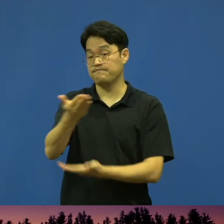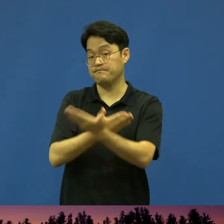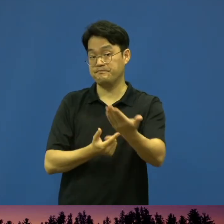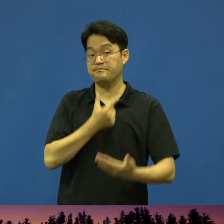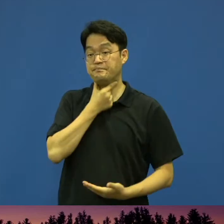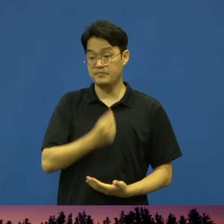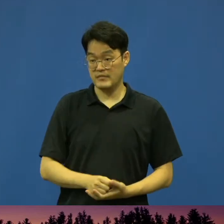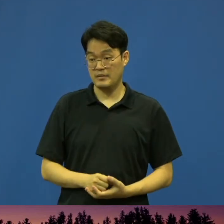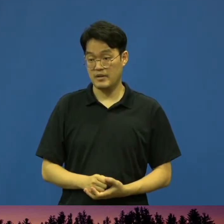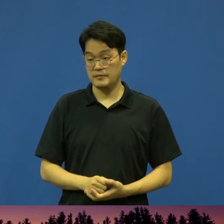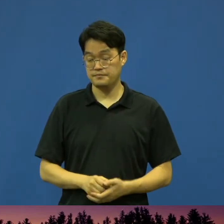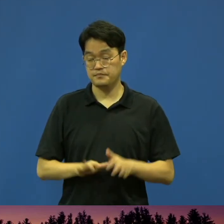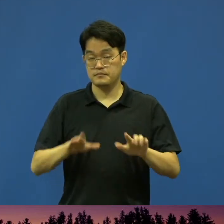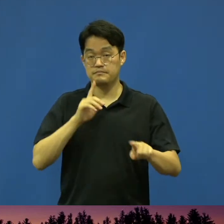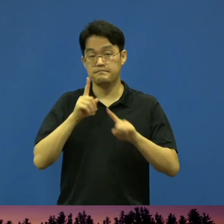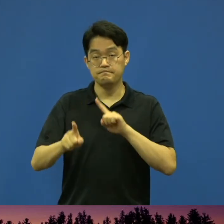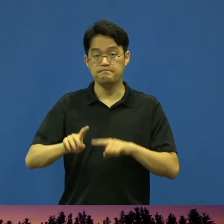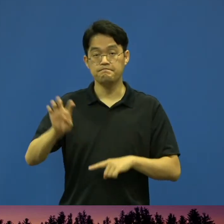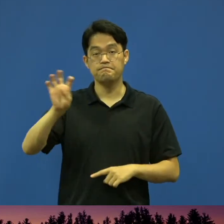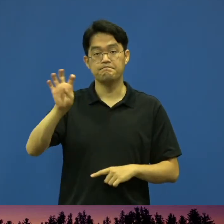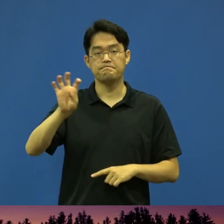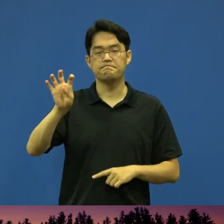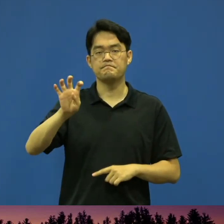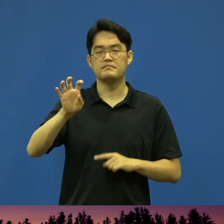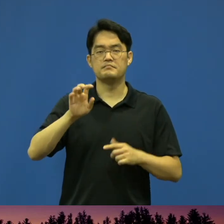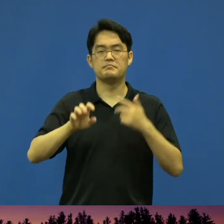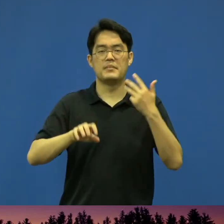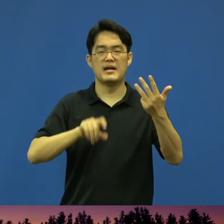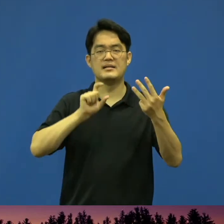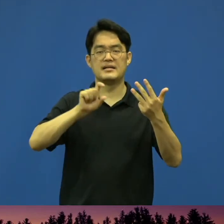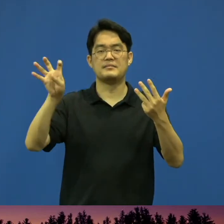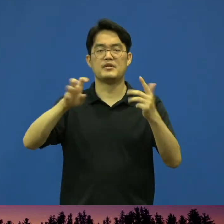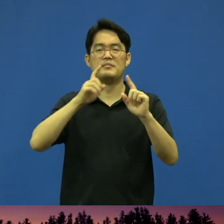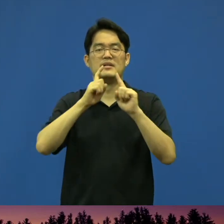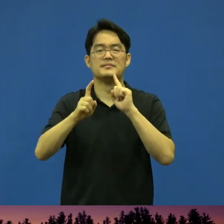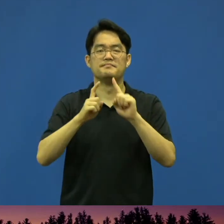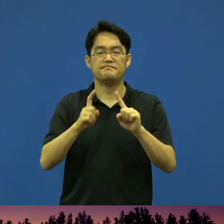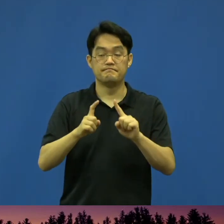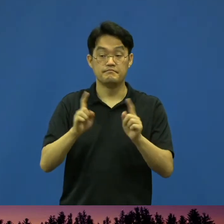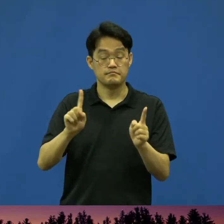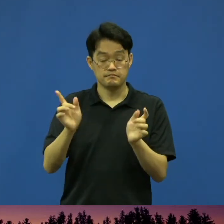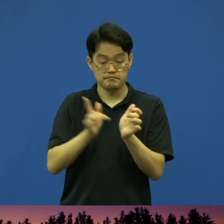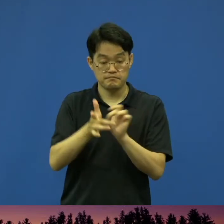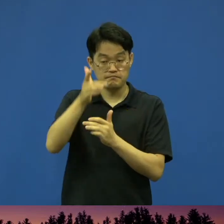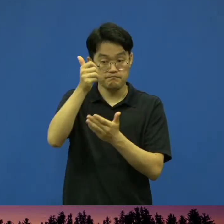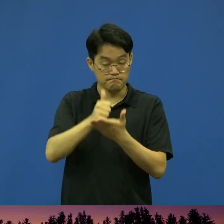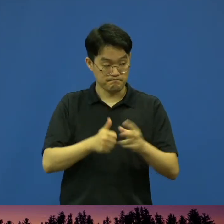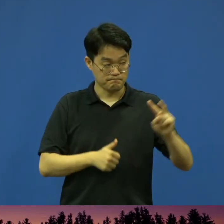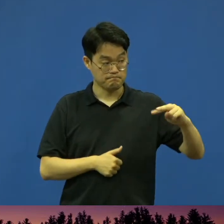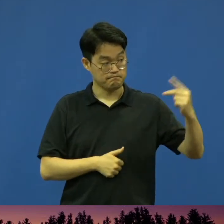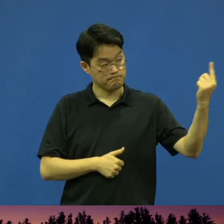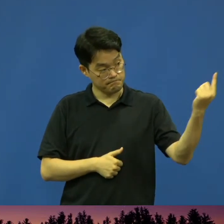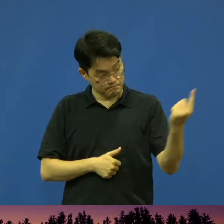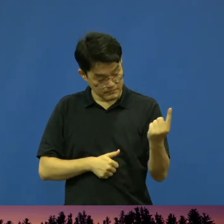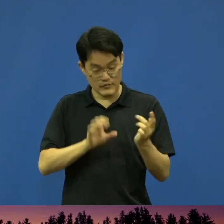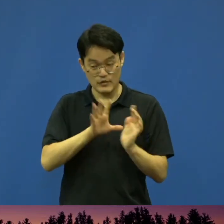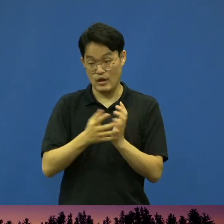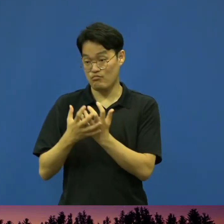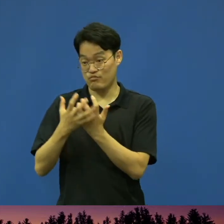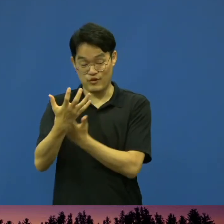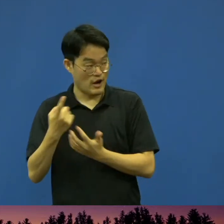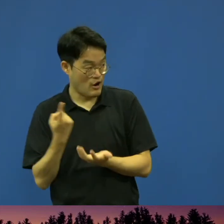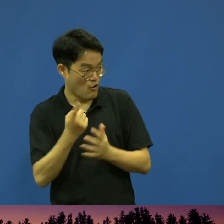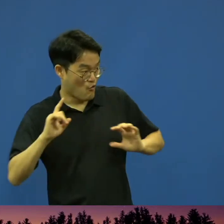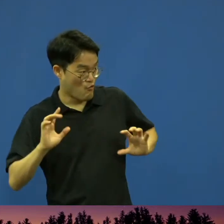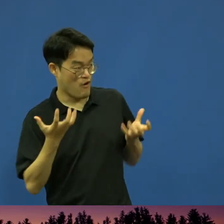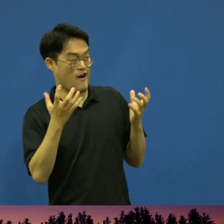예수께서 돌아오심에 무리가 환영하니 이는 다 기다렸음이로라. 예수님께서 무리를